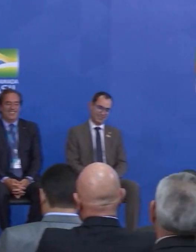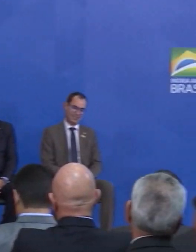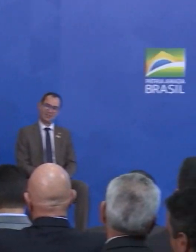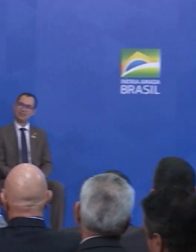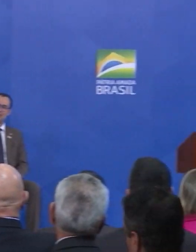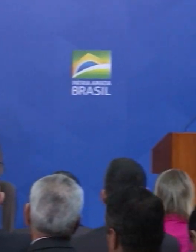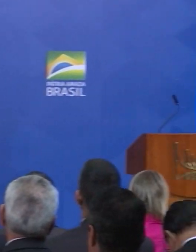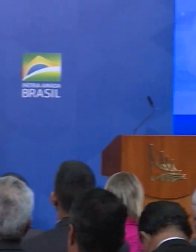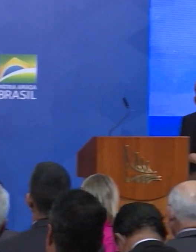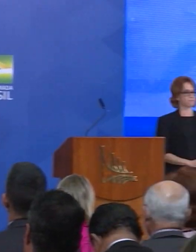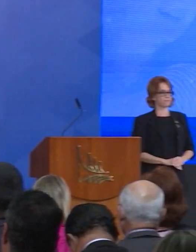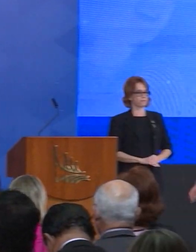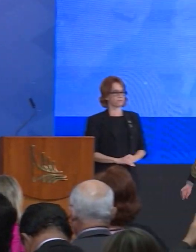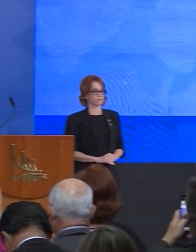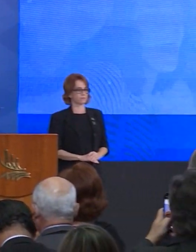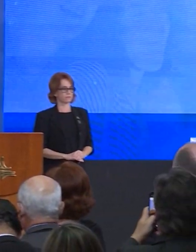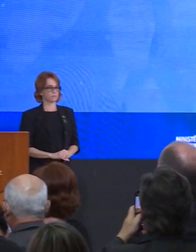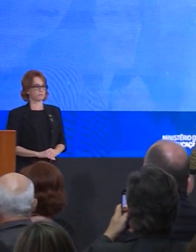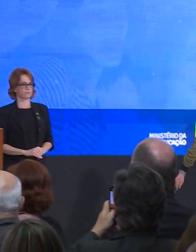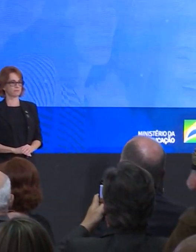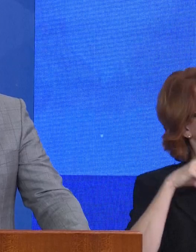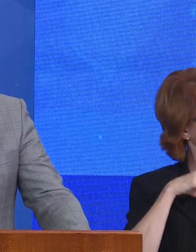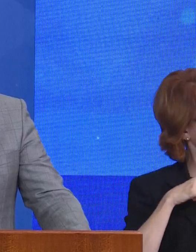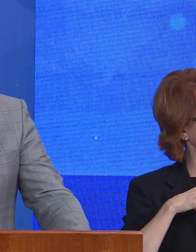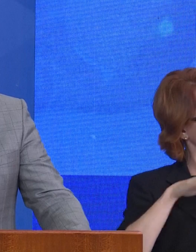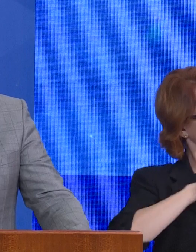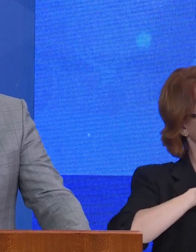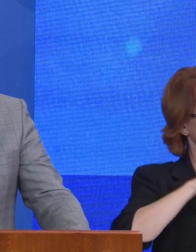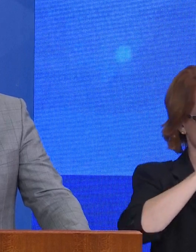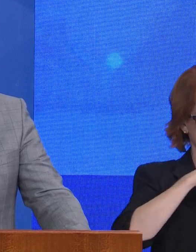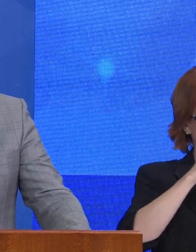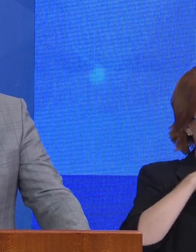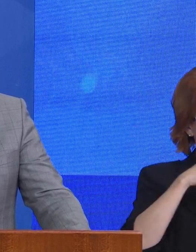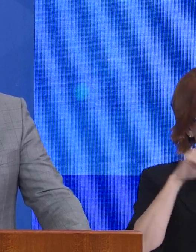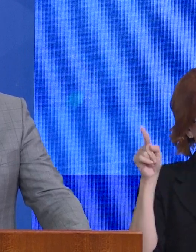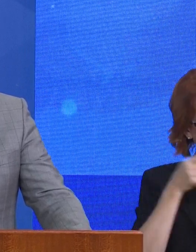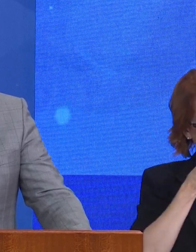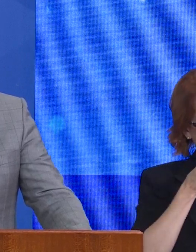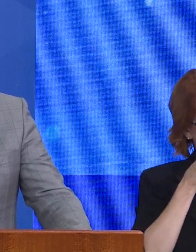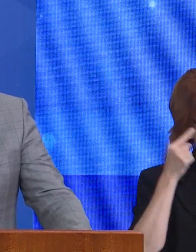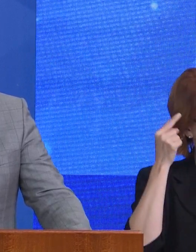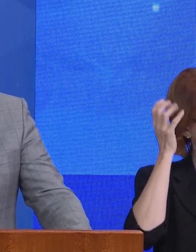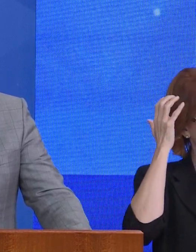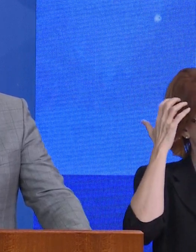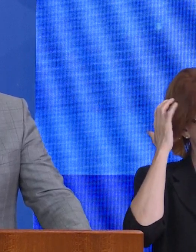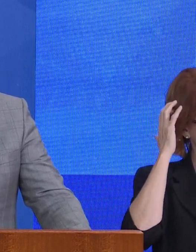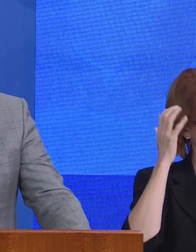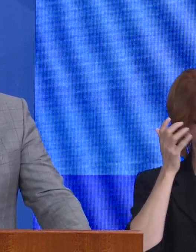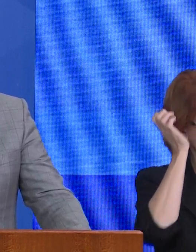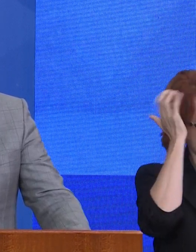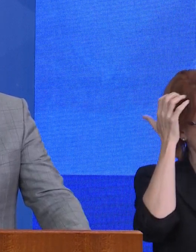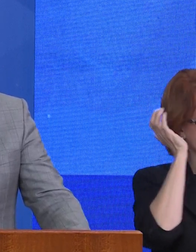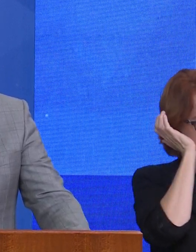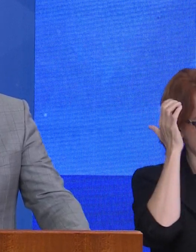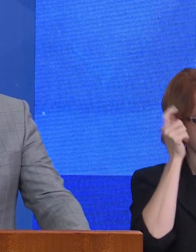que el ex ministro aseguraba que ha pedido de bolsonaro daría prioridad a la liberación de recursos destinados a educación hacia municipios gobernados por